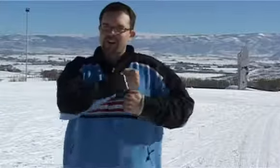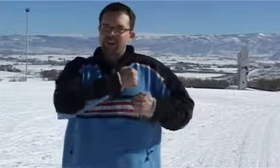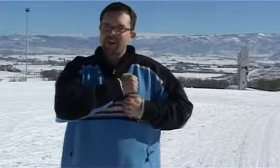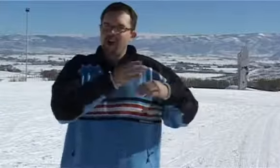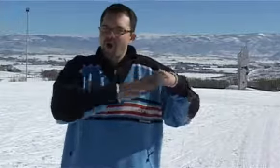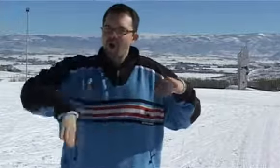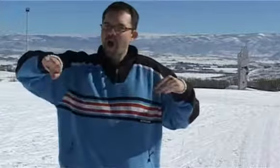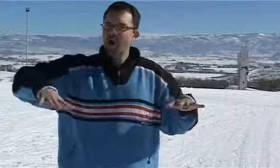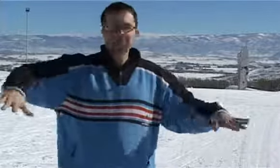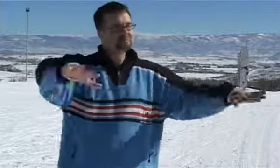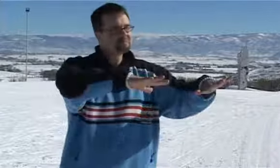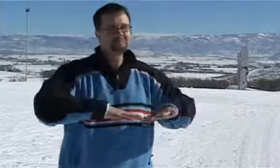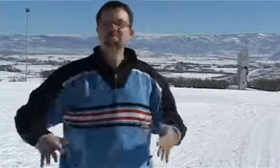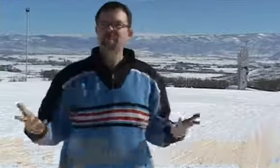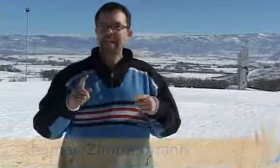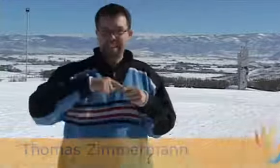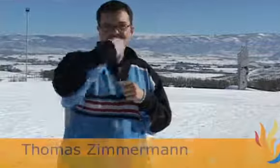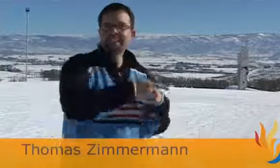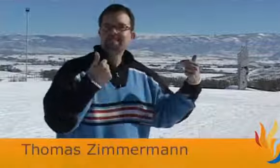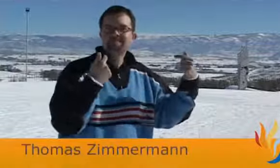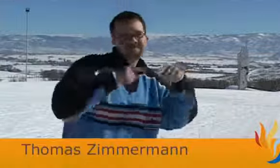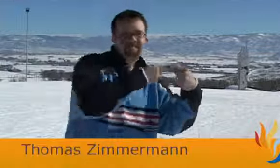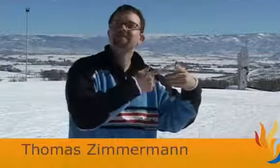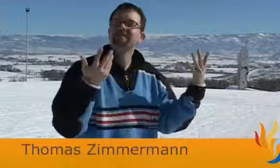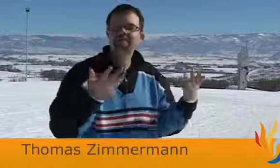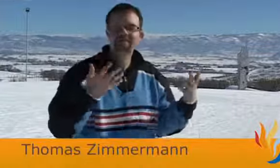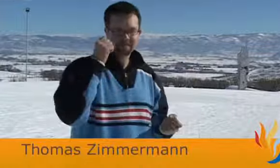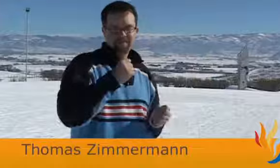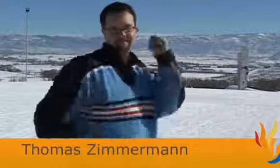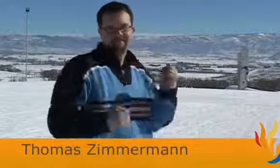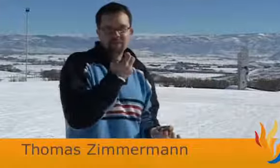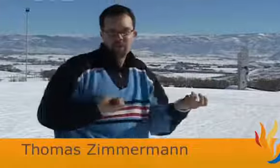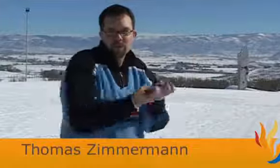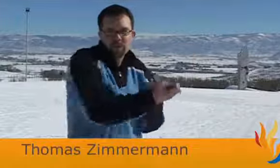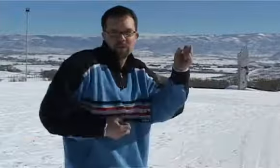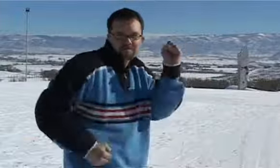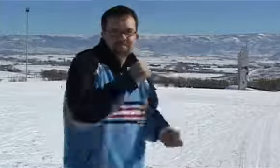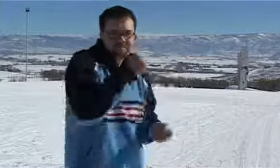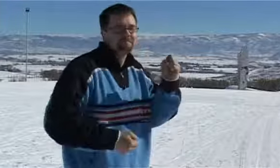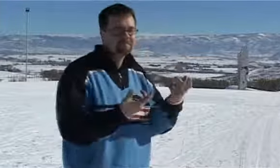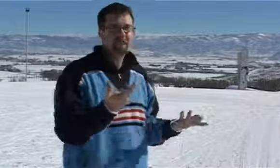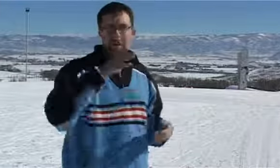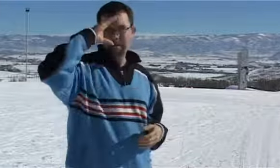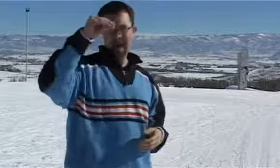Hier sind wir in Soldier Hollow. Es werden jetzt dann gleich die Langlaufrennen stattfinden